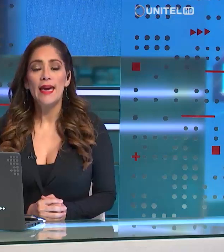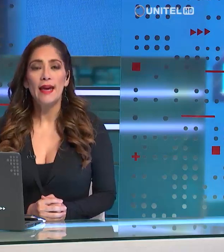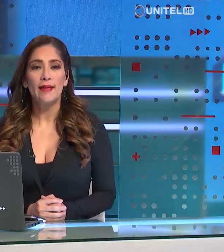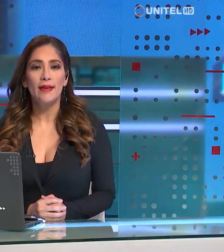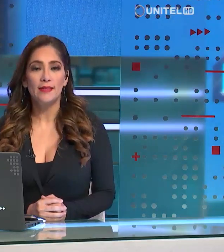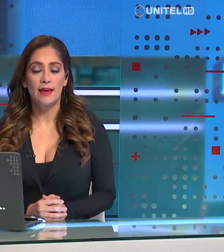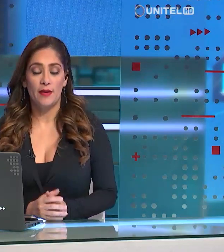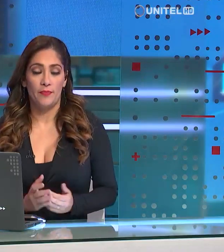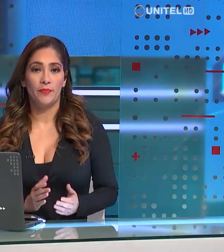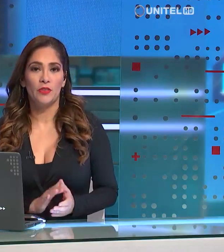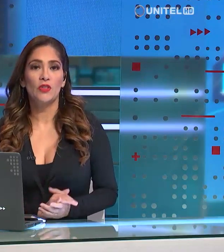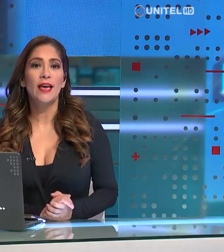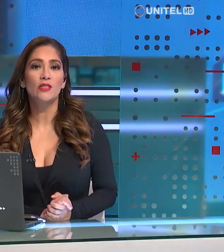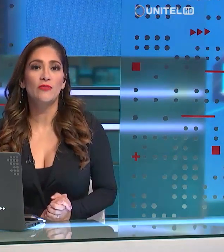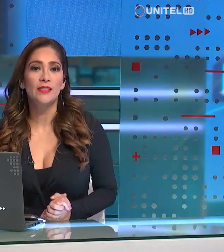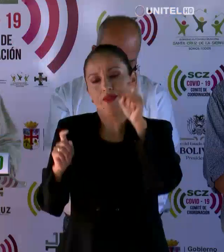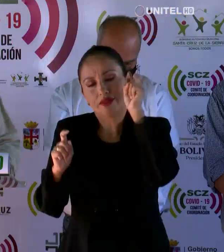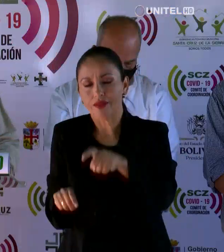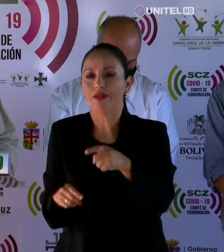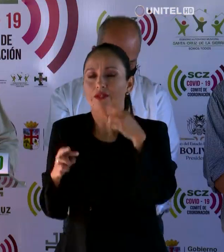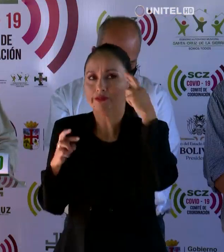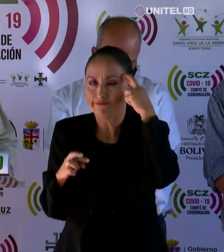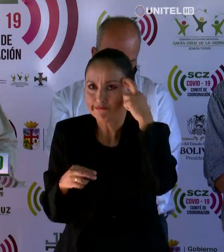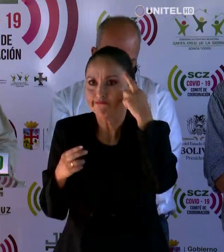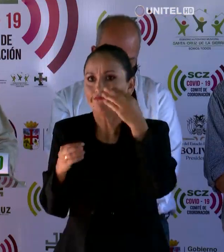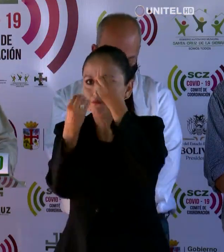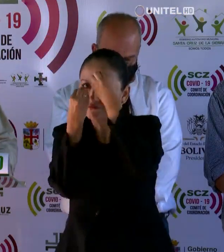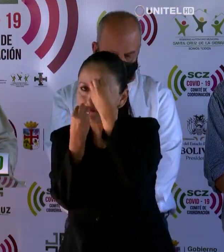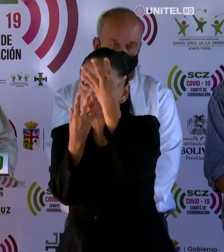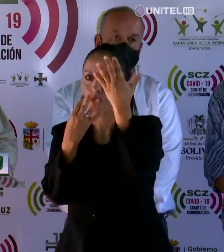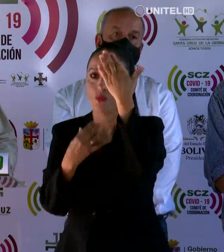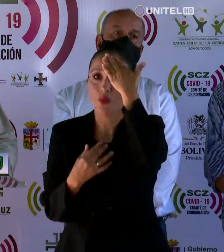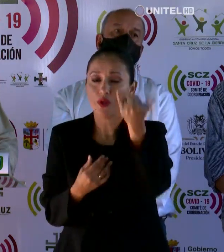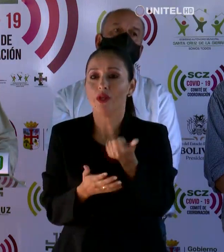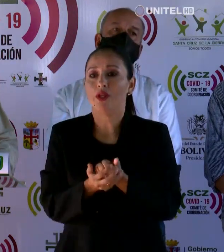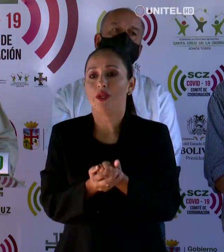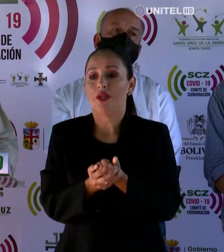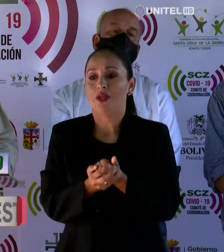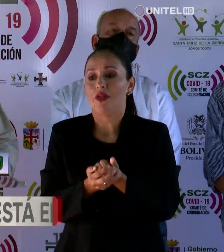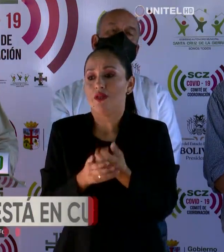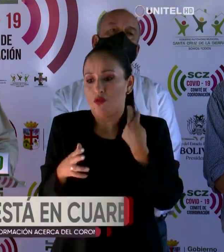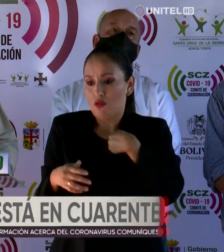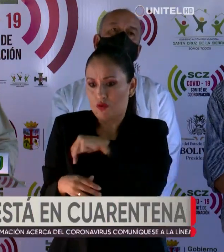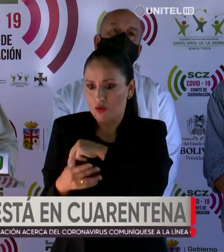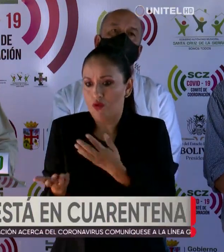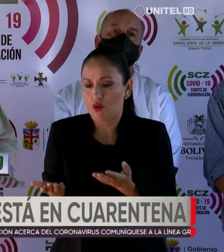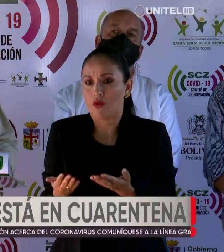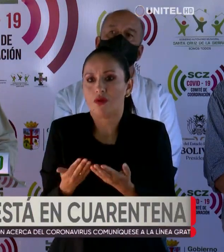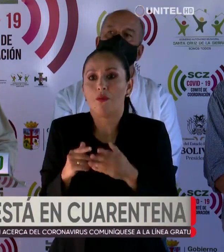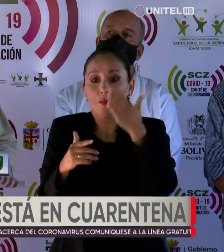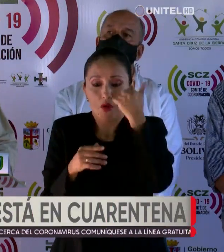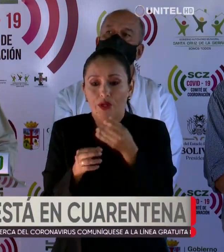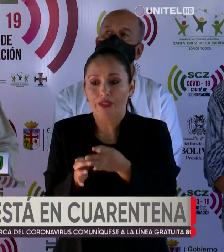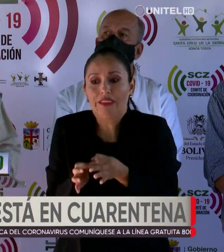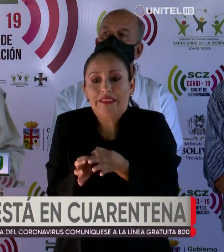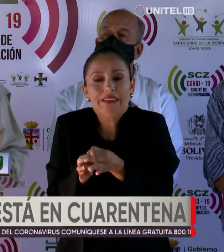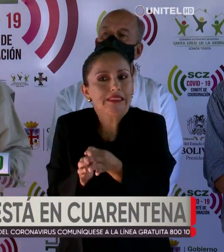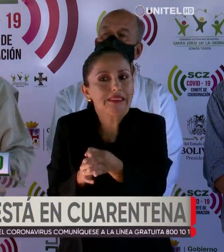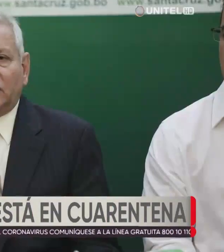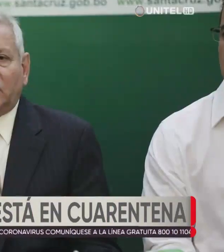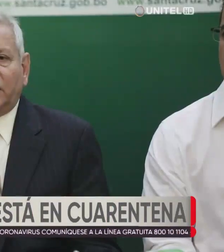Y en las redes sociales oficiales del gobernador Rubén Costa se emitió el siguiente comunicado hace instantes,